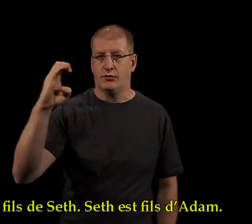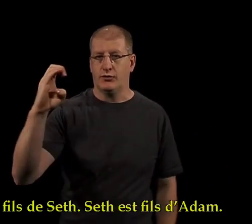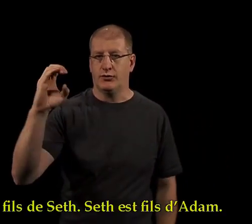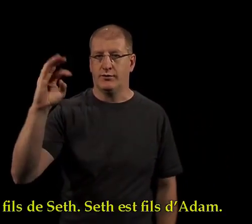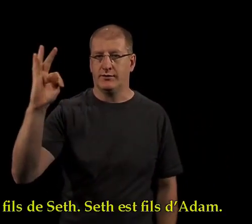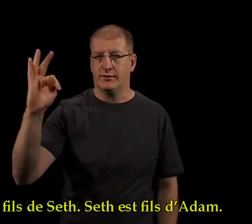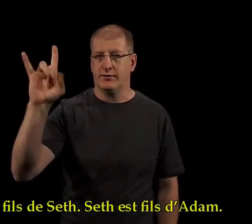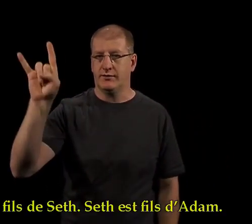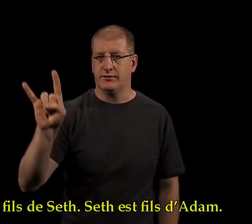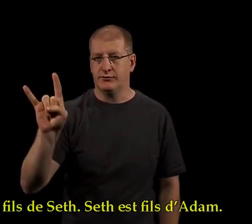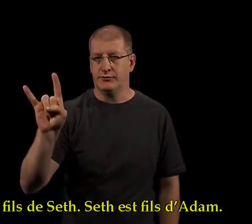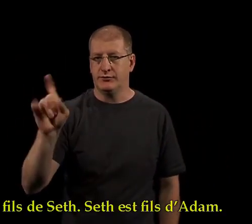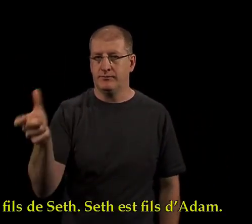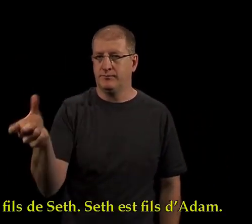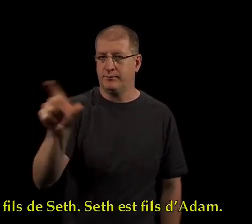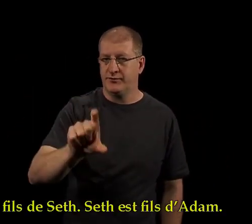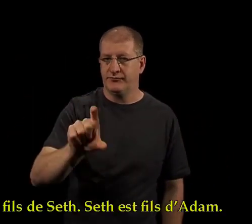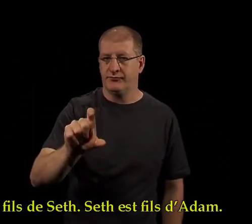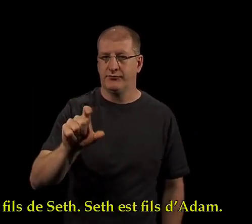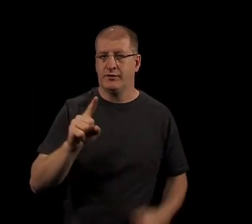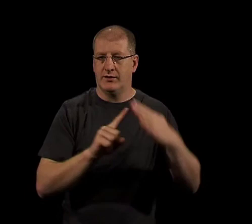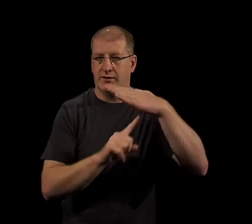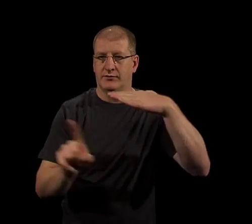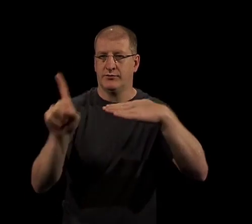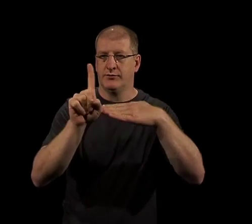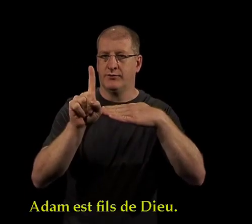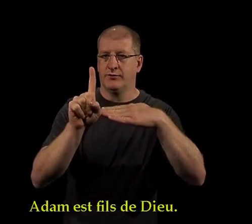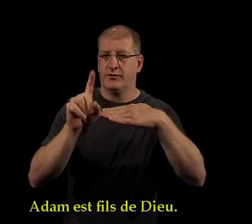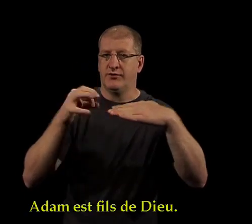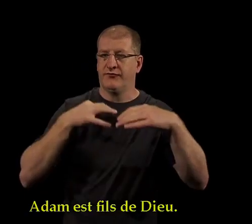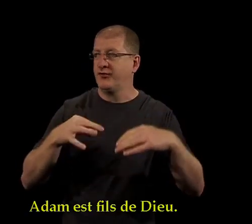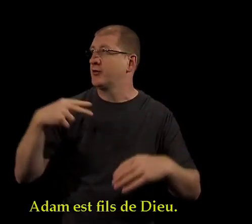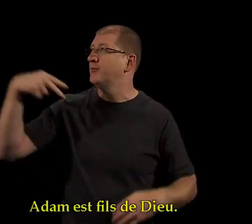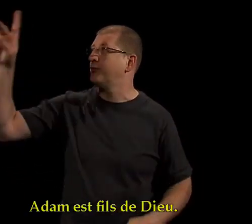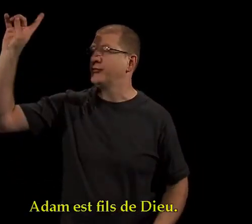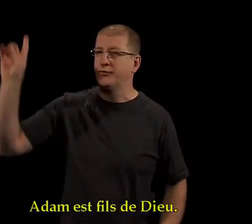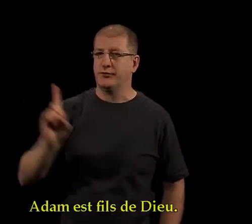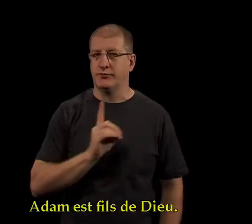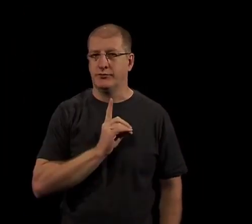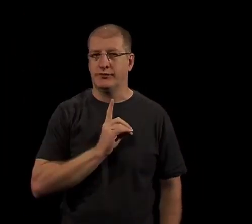fils de Seth, Seth est fils d'Adam, Adam est fils de Dieu.